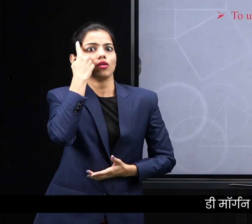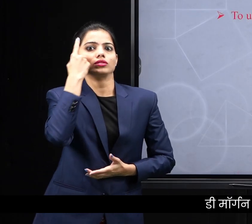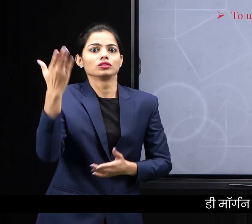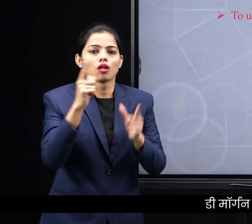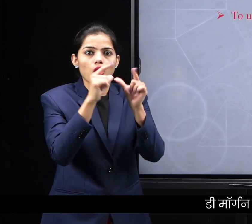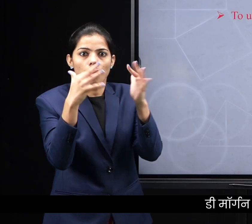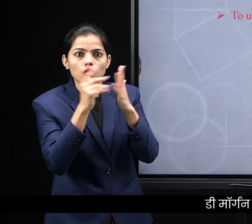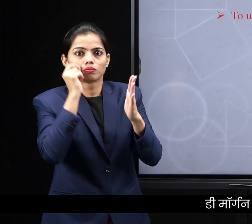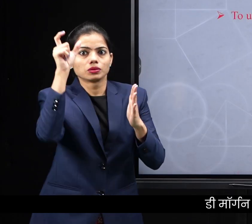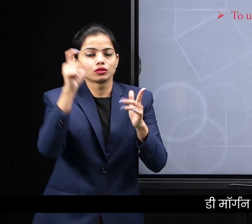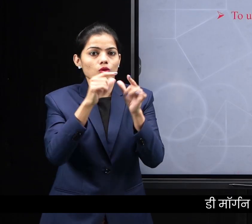को समझना।